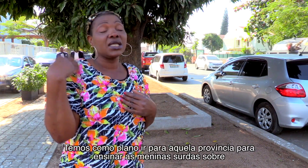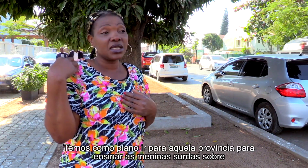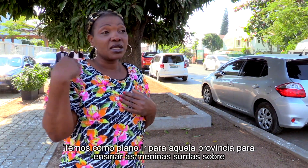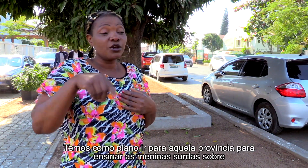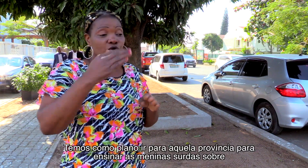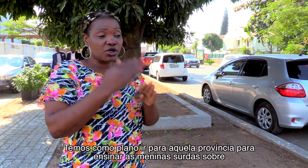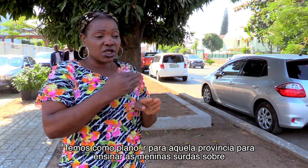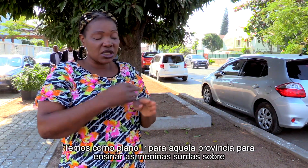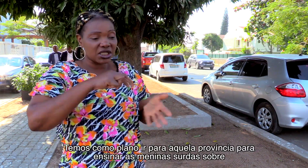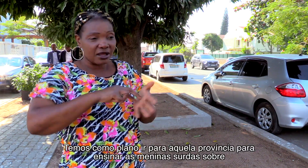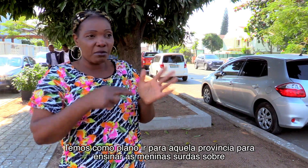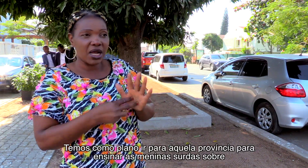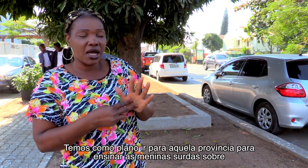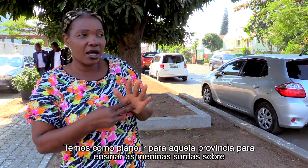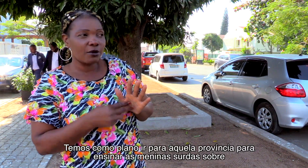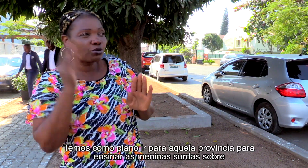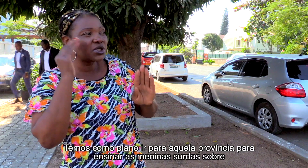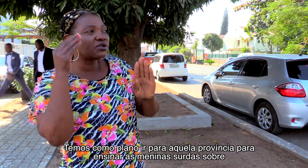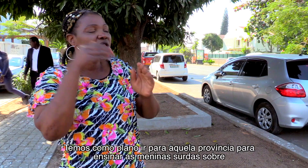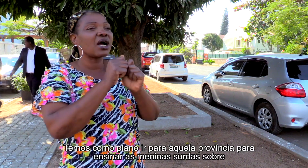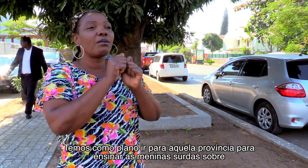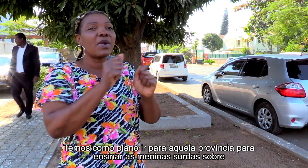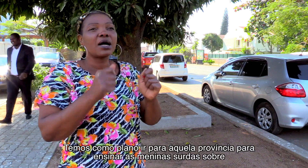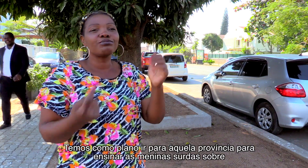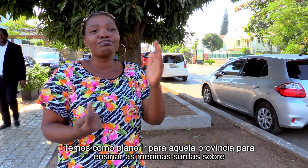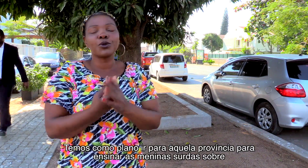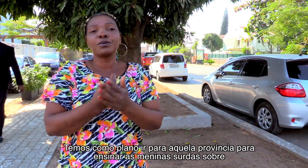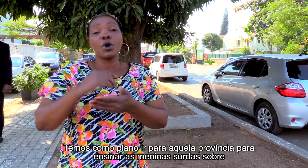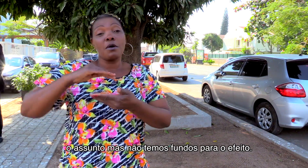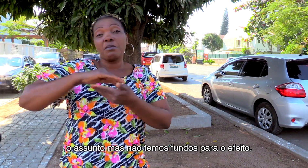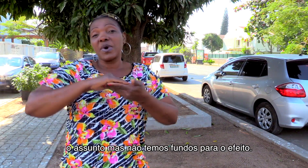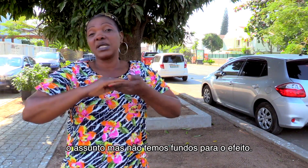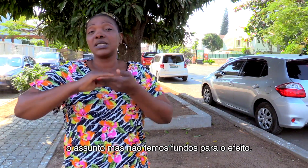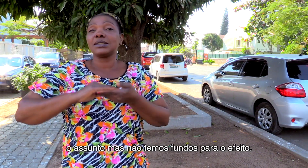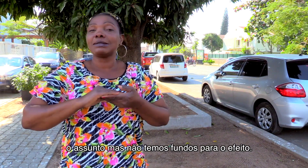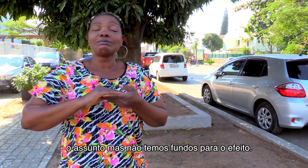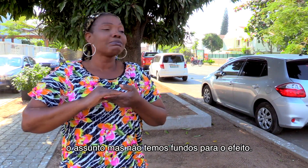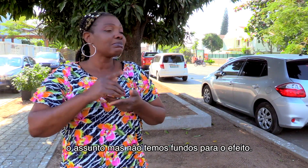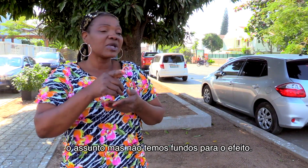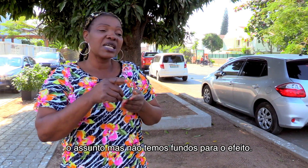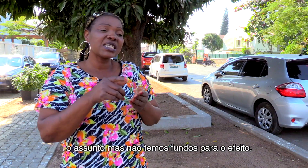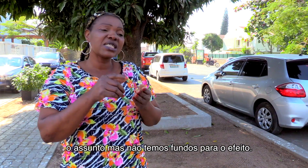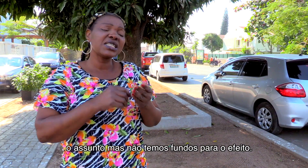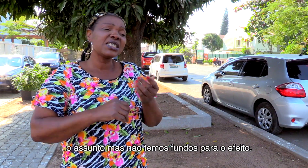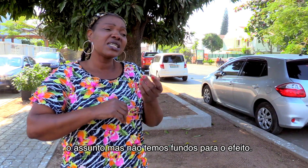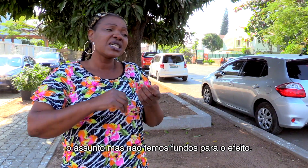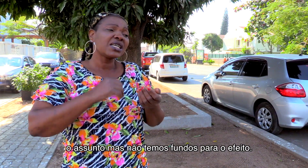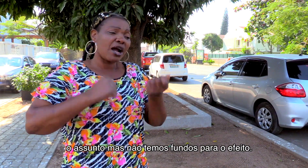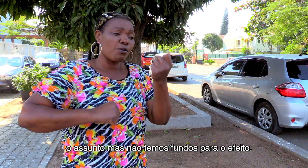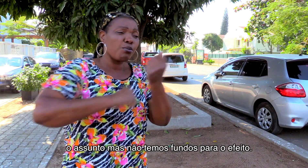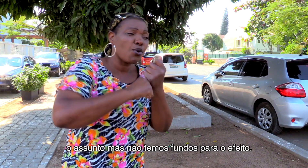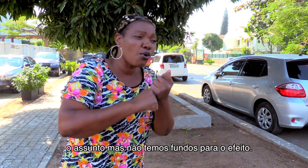Temos como plano ir para aquela província para ensinar as meninas surdas sobre o assunto, mas não temos fundos para o